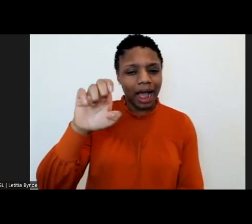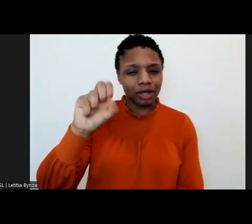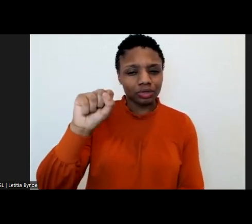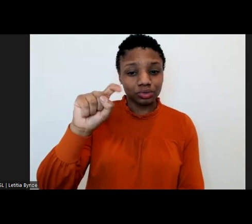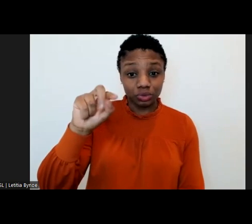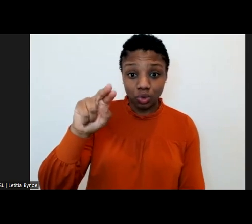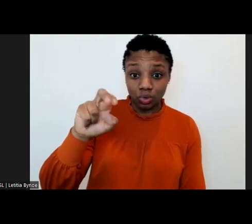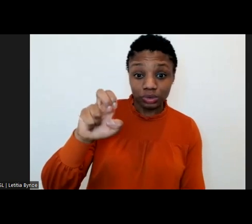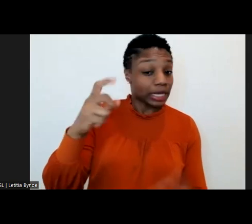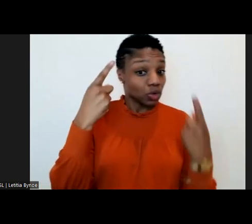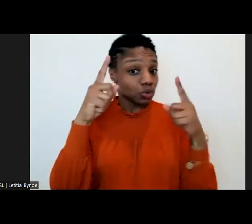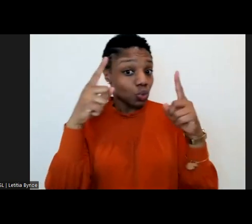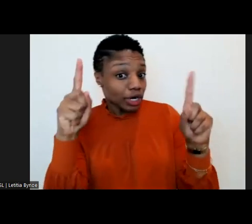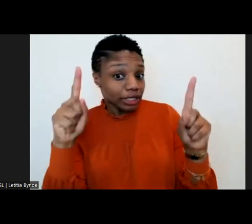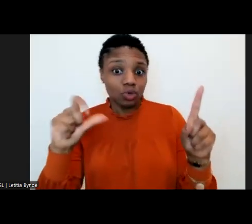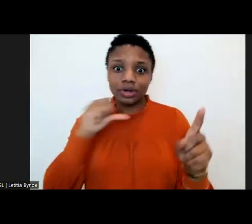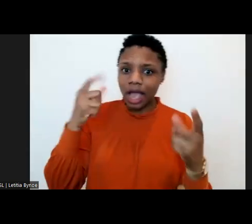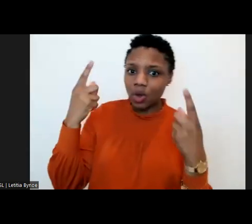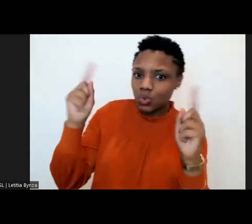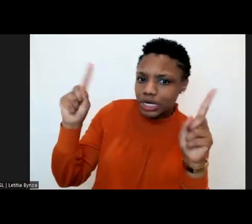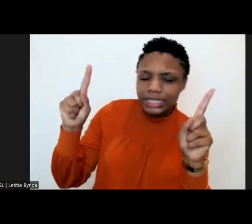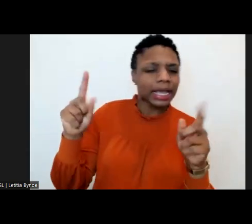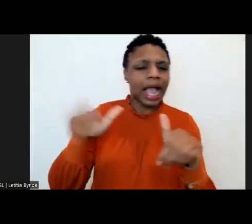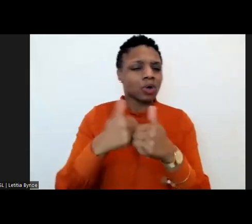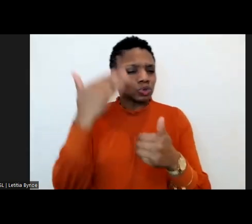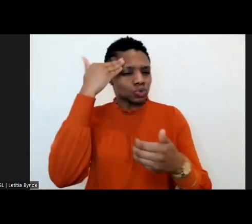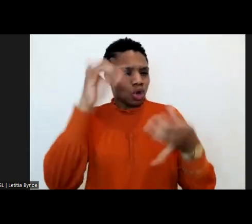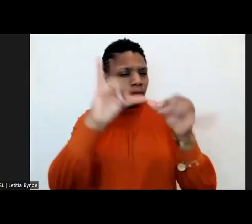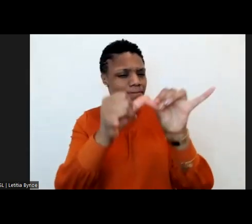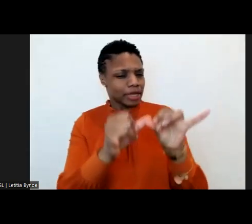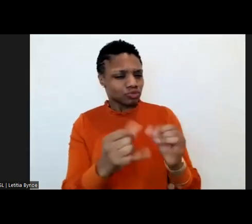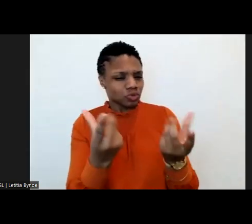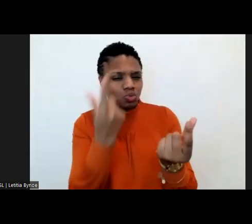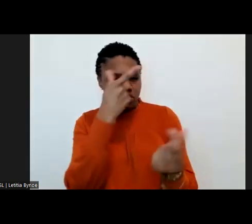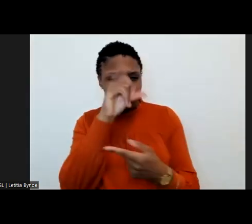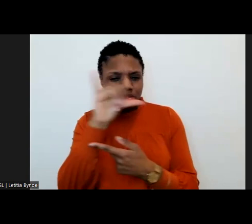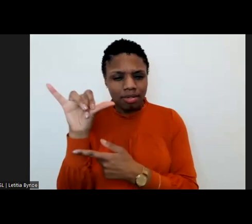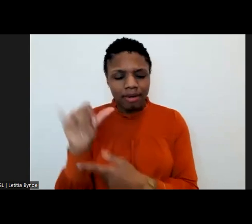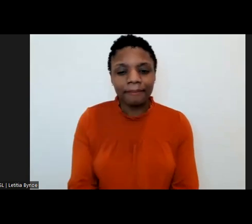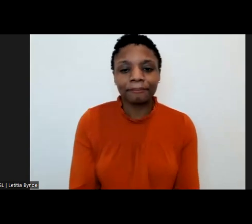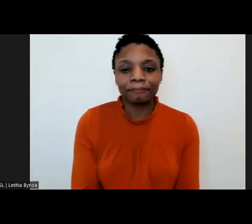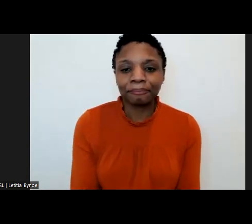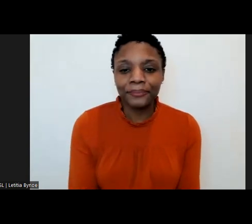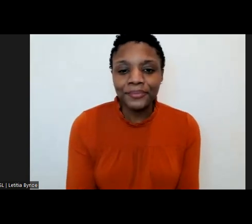considerando eh para ver cómo es que están funcionando o no